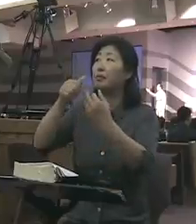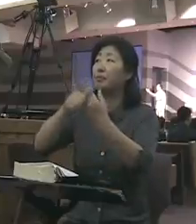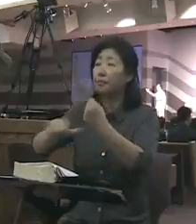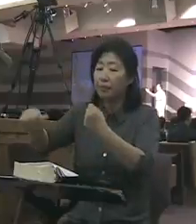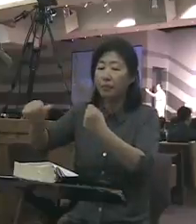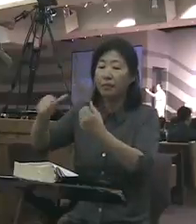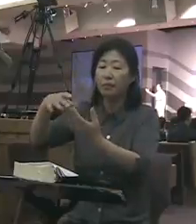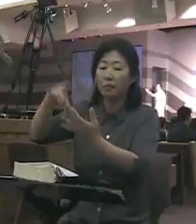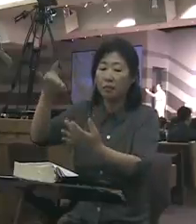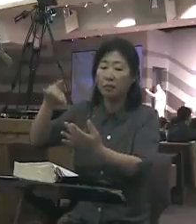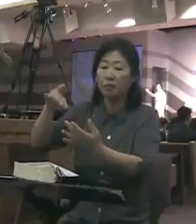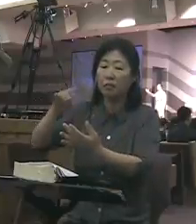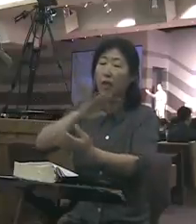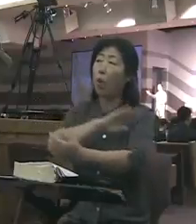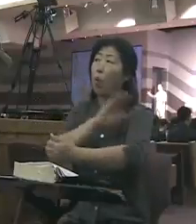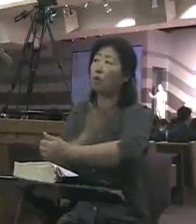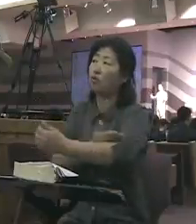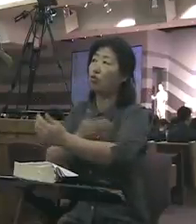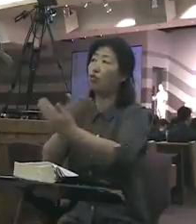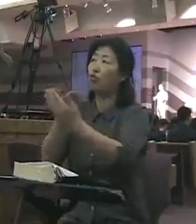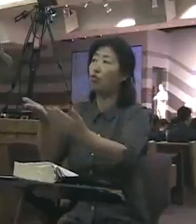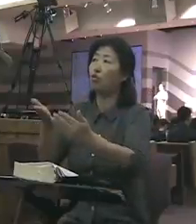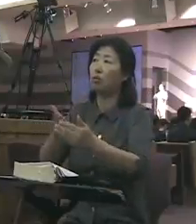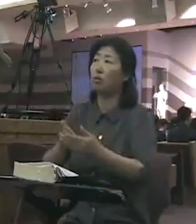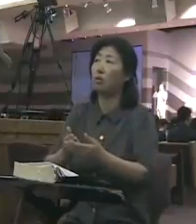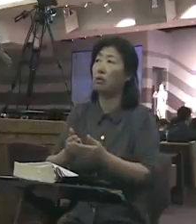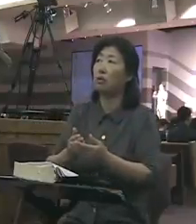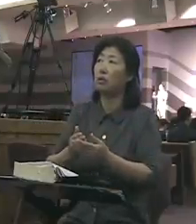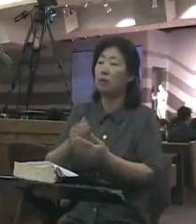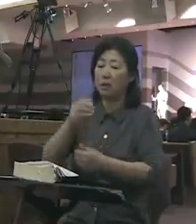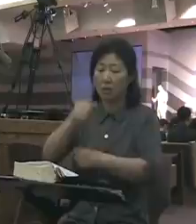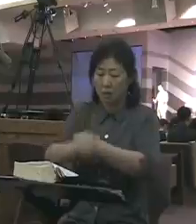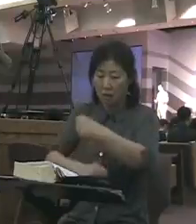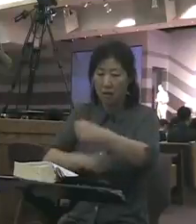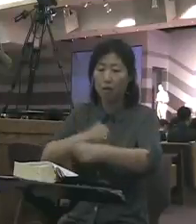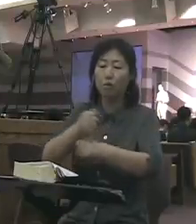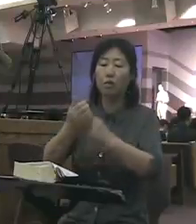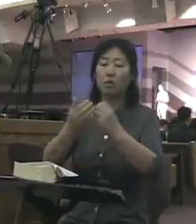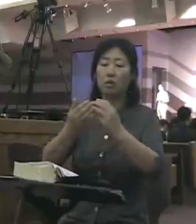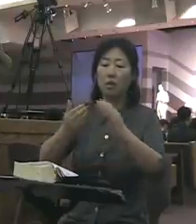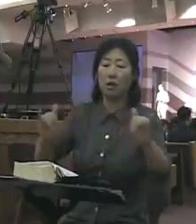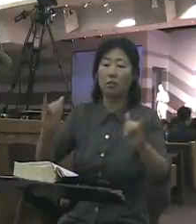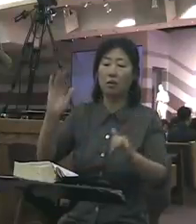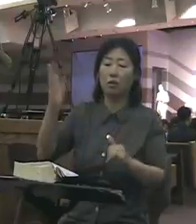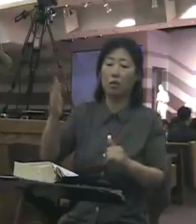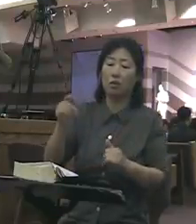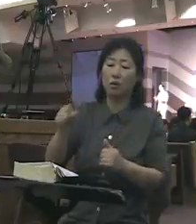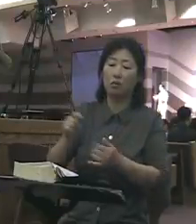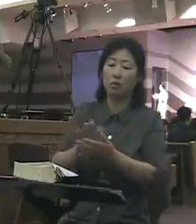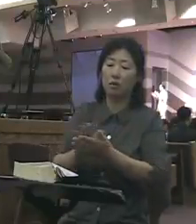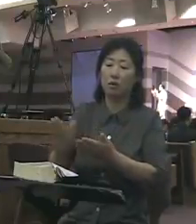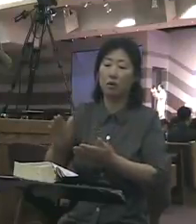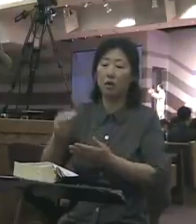이쪽이었지만 그런 면에서 이제는 자유로운 사람이 되었던 것입니다. 롯아, 너가 저리로